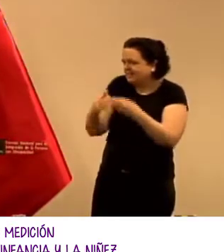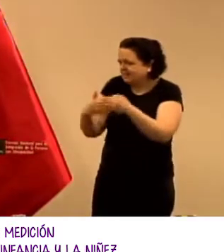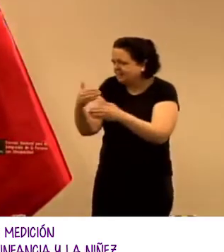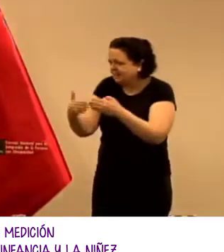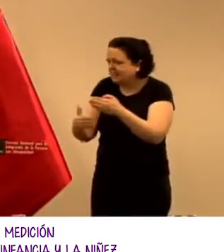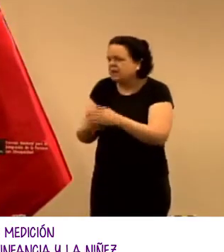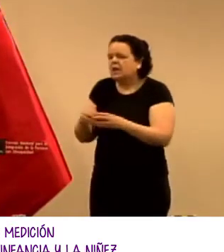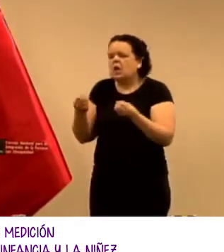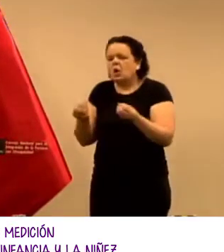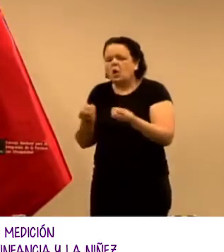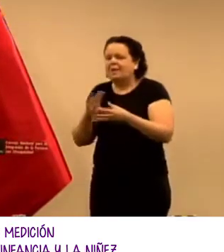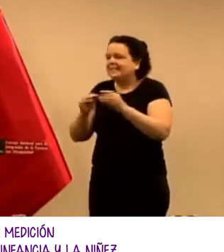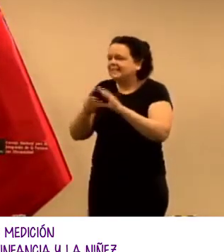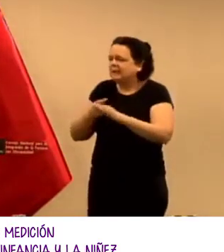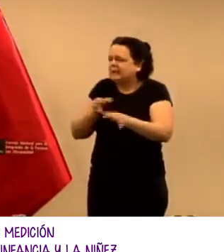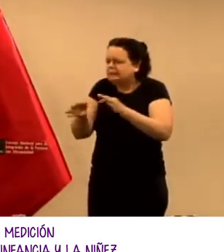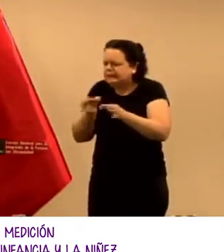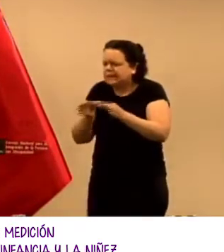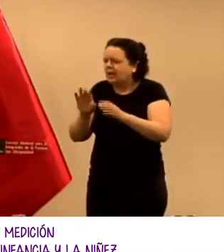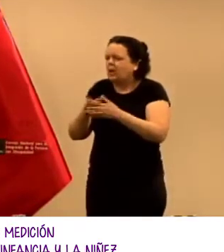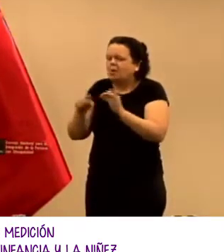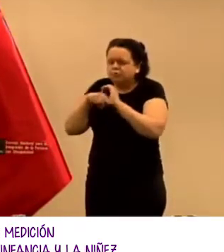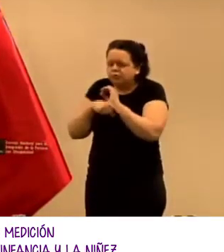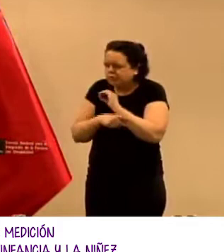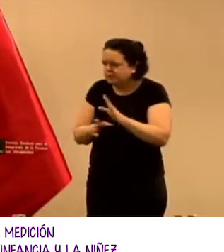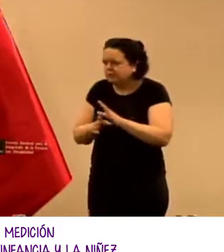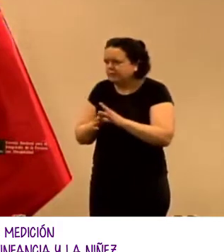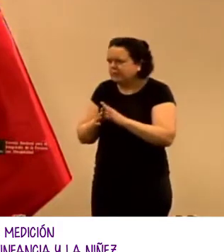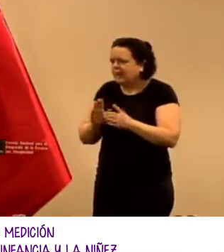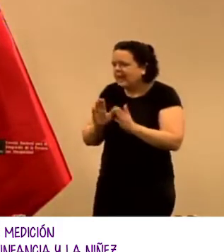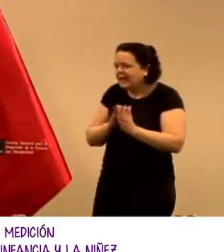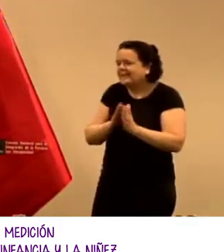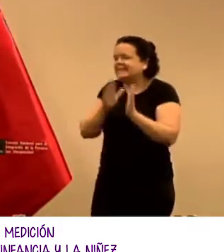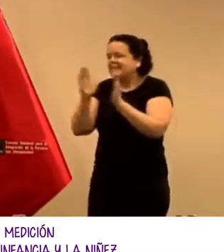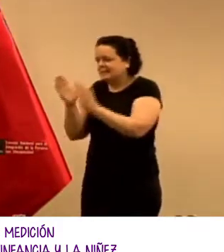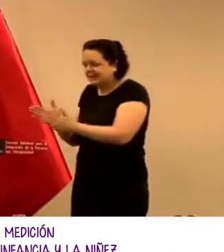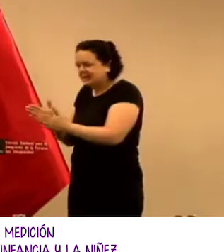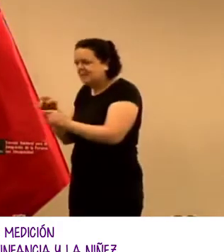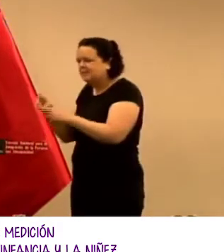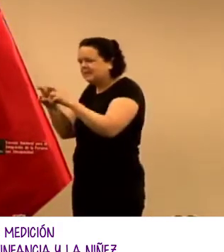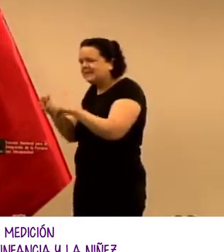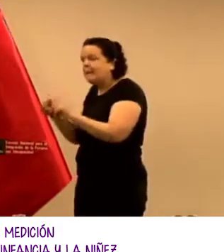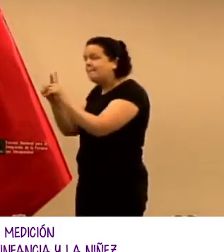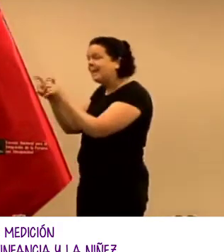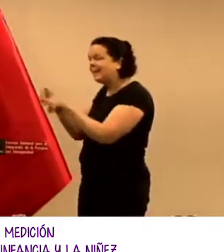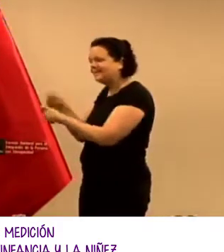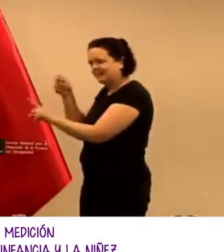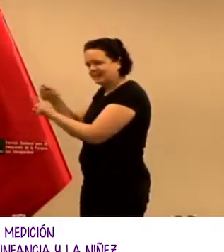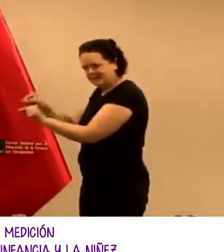justificación histórica y cómo se han venido desarrollando las preguntas, y luego nos vamos a meter en las mismas preguntas. Vamos a